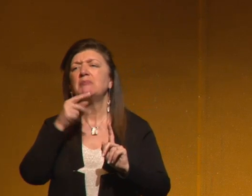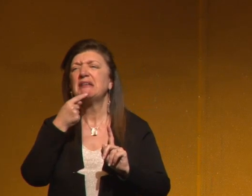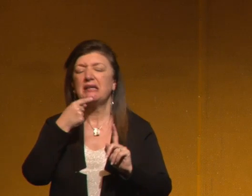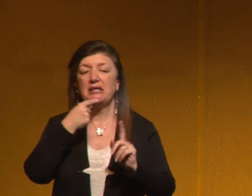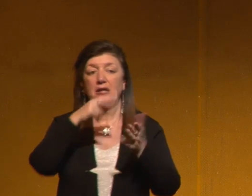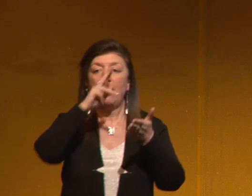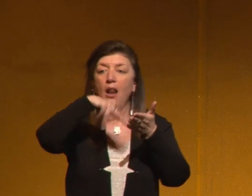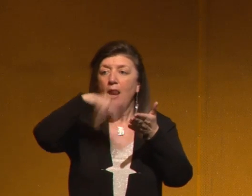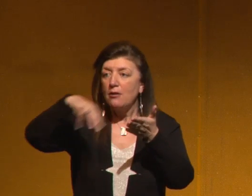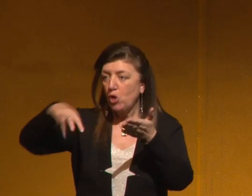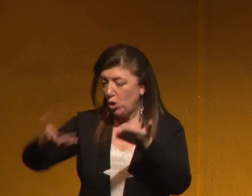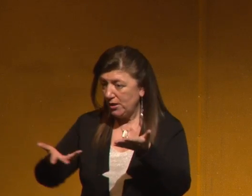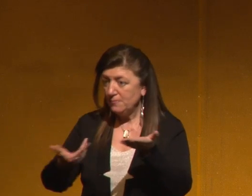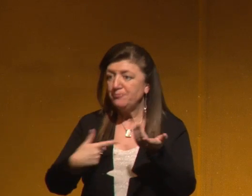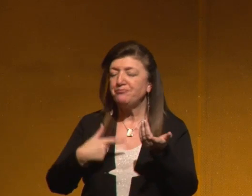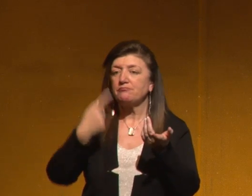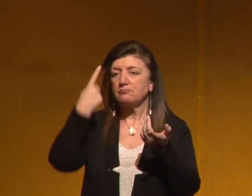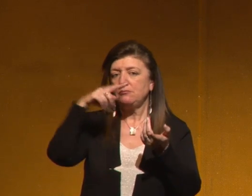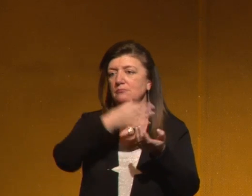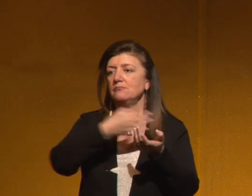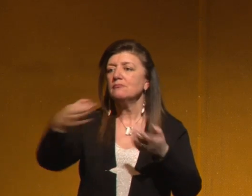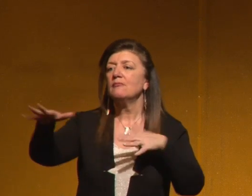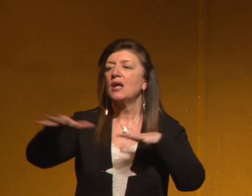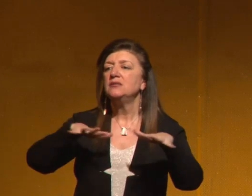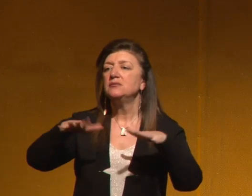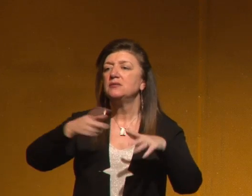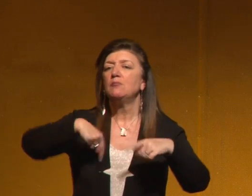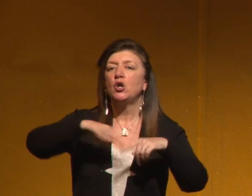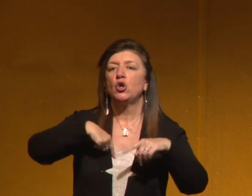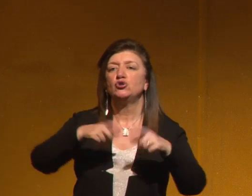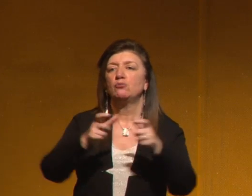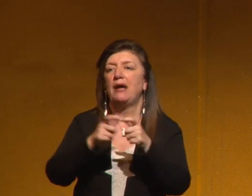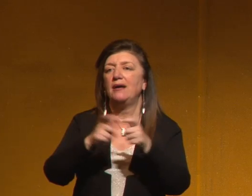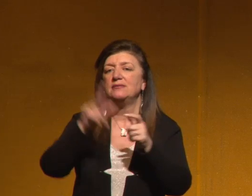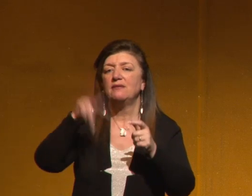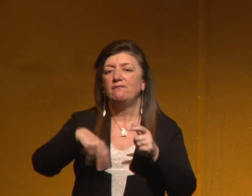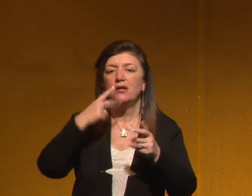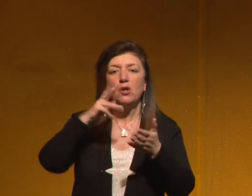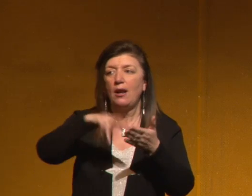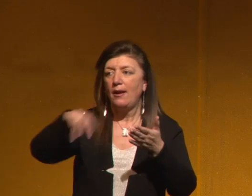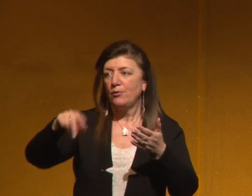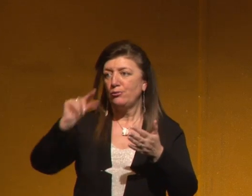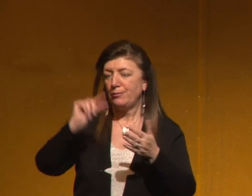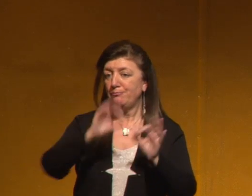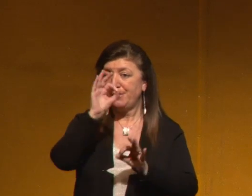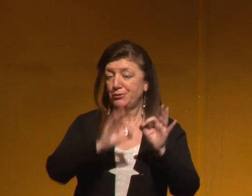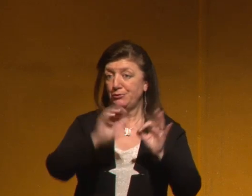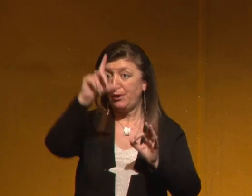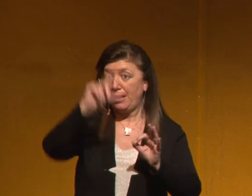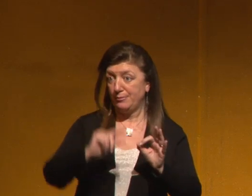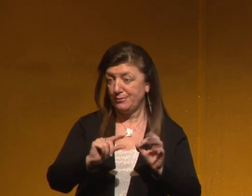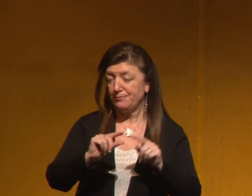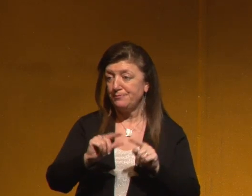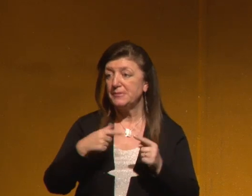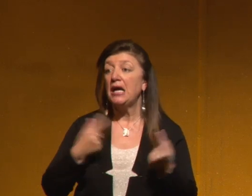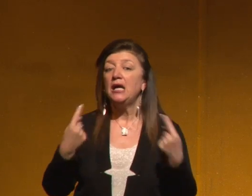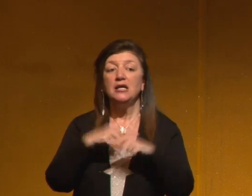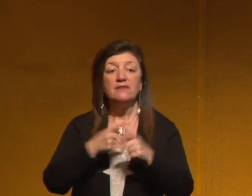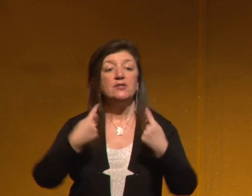un ritardo come sistema paese rispetto al numero di lettori di altri paesi io penso invece che dobbiamo tutti insieme